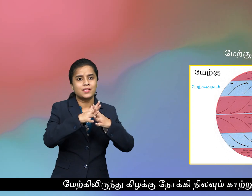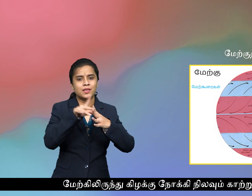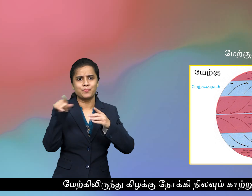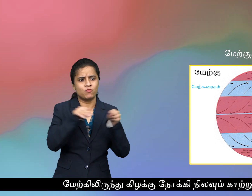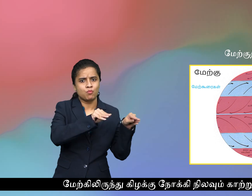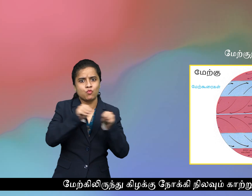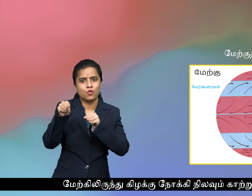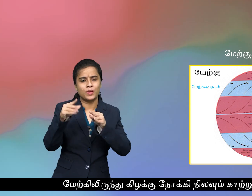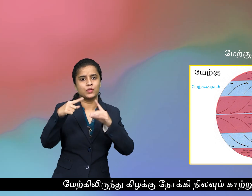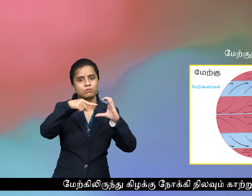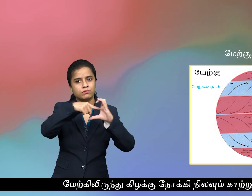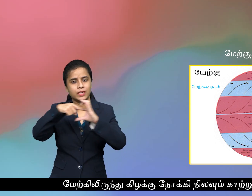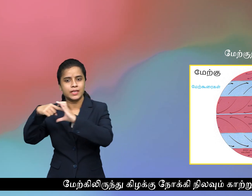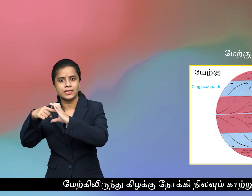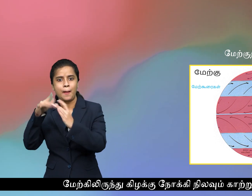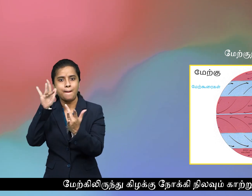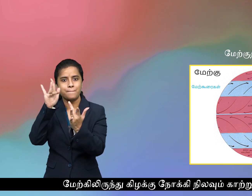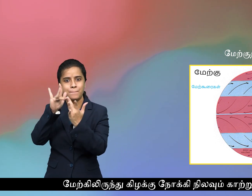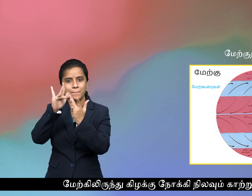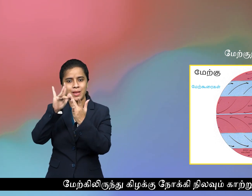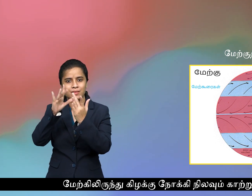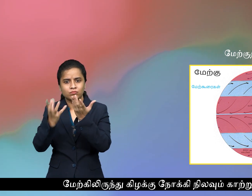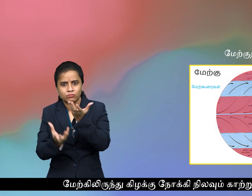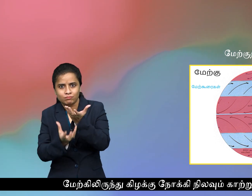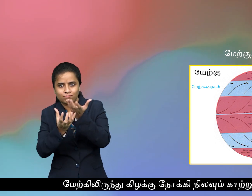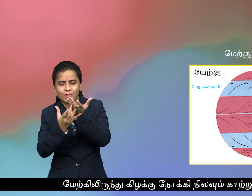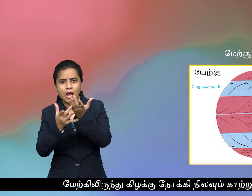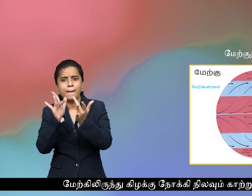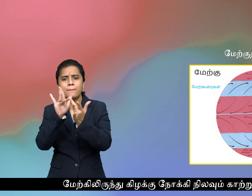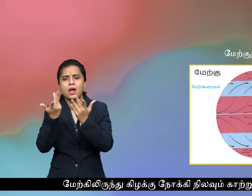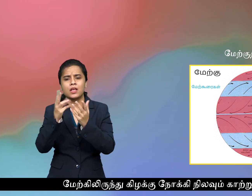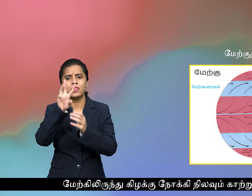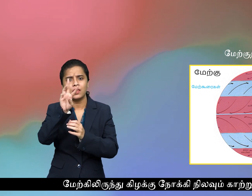அட்சரேகைகளில் மேற்கிலிருந்து கிழக்கு நோக்கி நிலவும் காற்று.